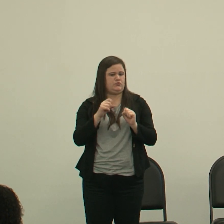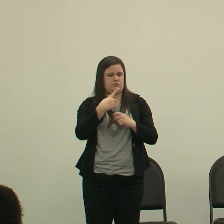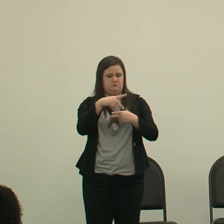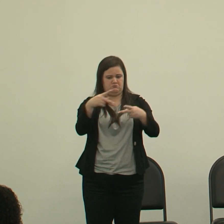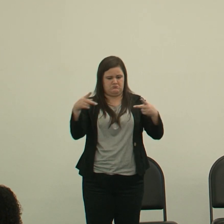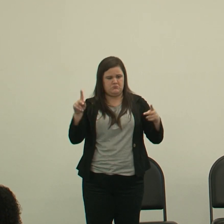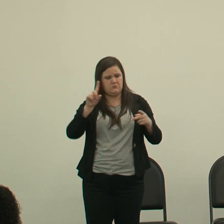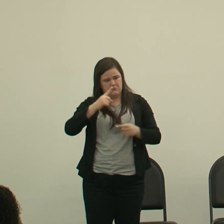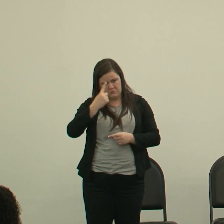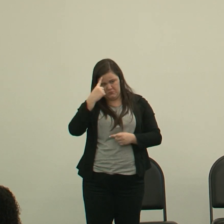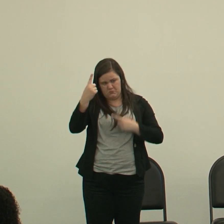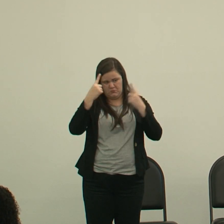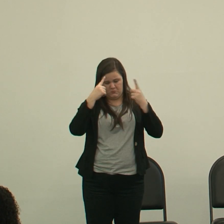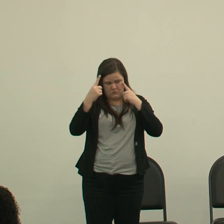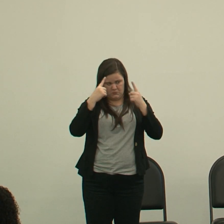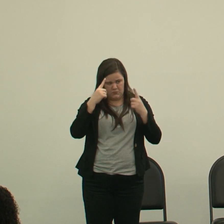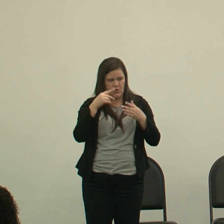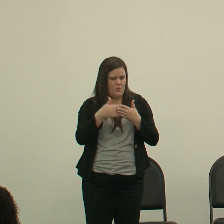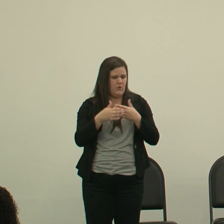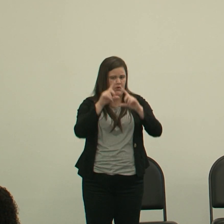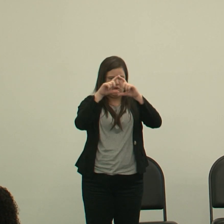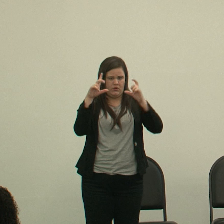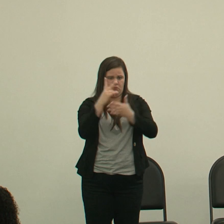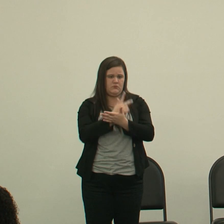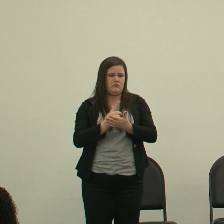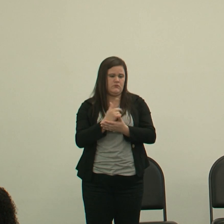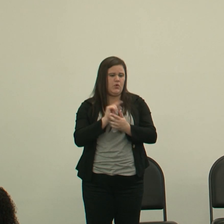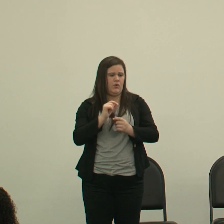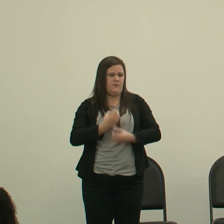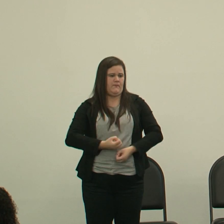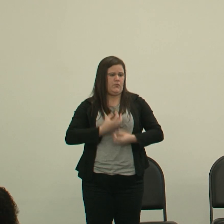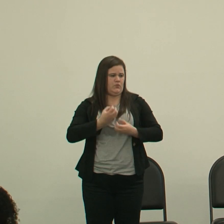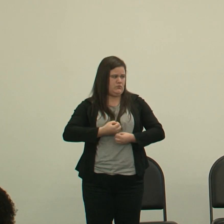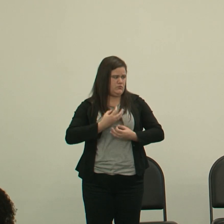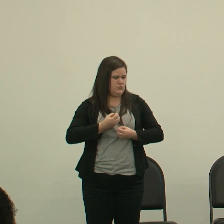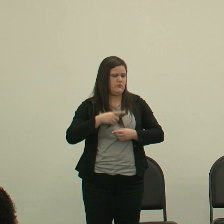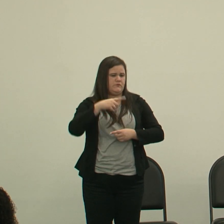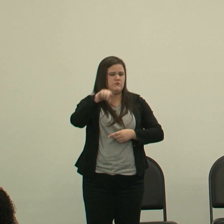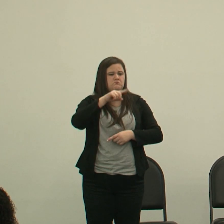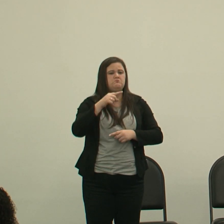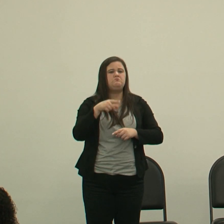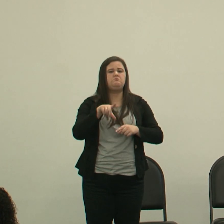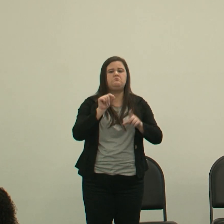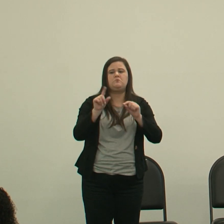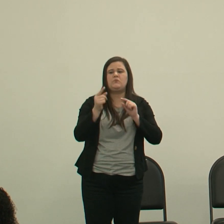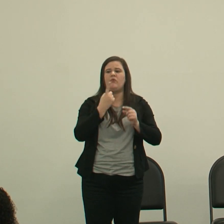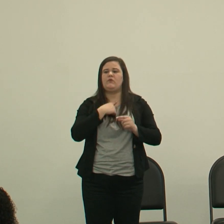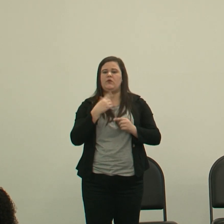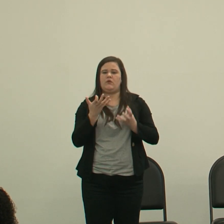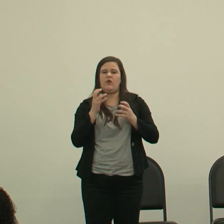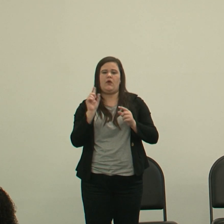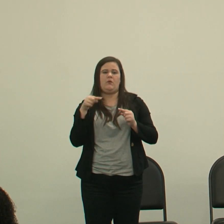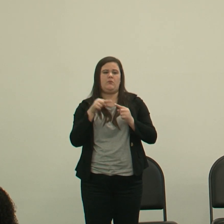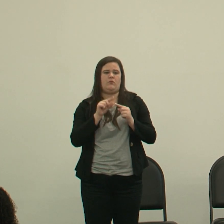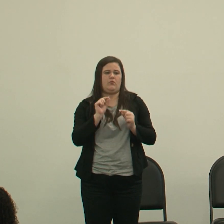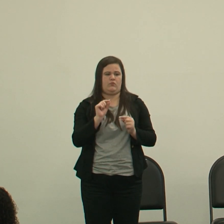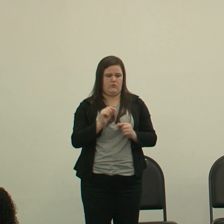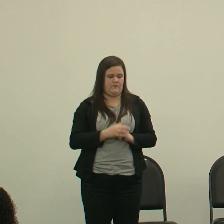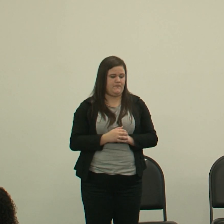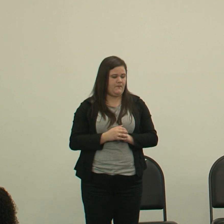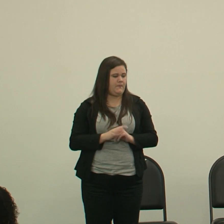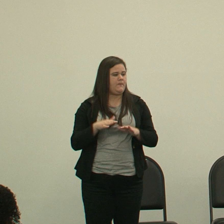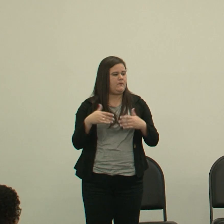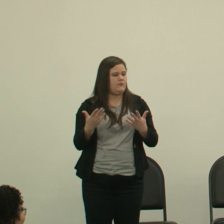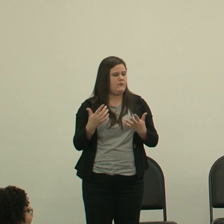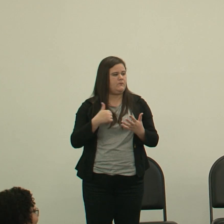para qualquer tirinha dessa, como uma produção. E aí vocês veem o que vocês querem trabalhar nessa produção. Tá bom? Então,